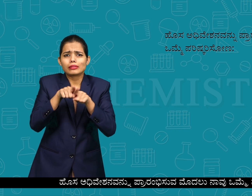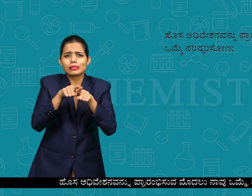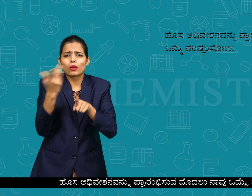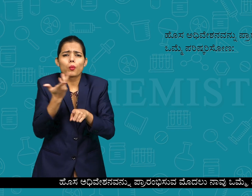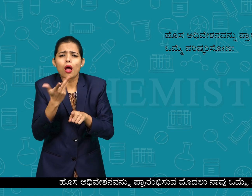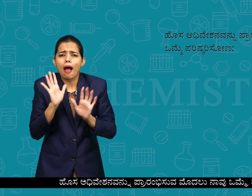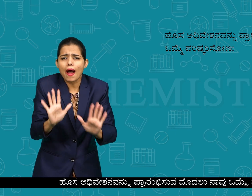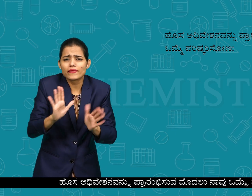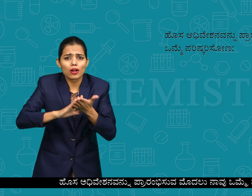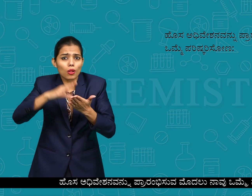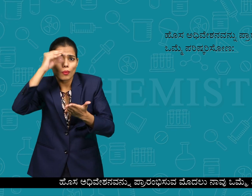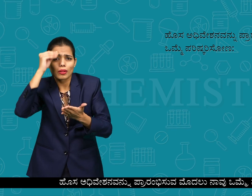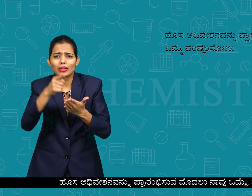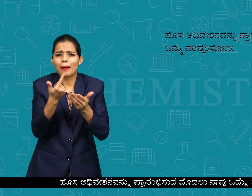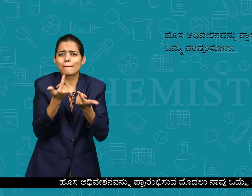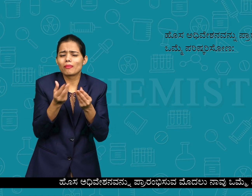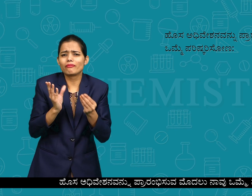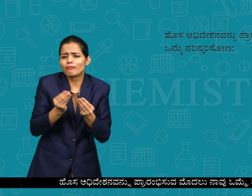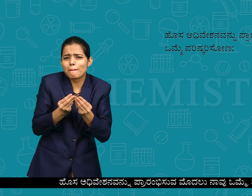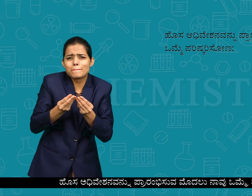ಒಮ್ಮೆ ಪರಿಷ್ಕರಿಸೋಣ.